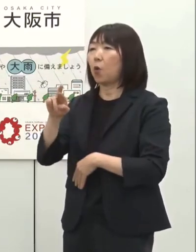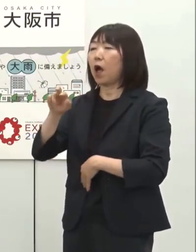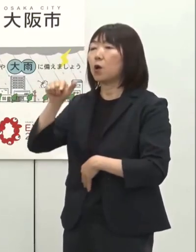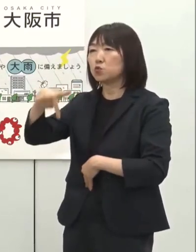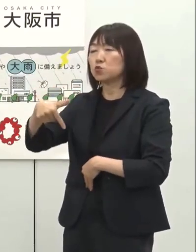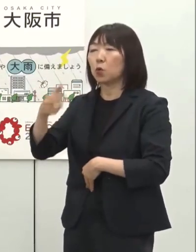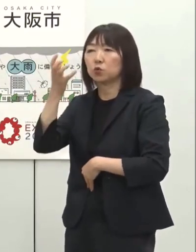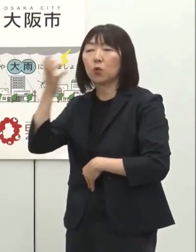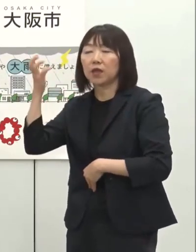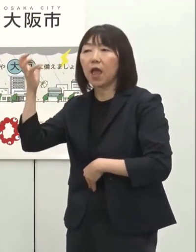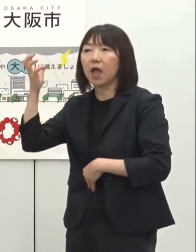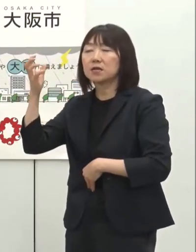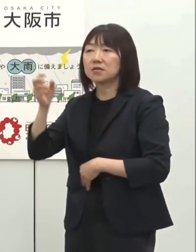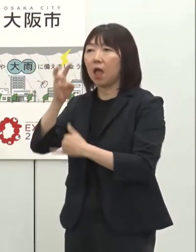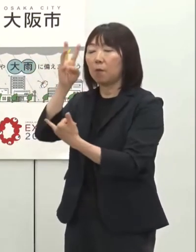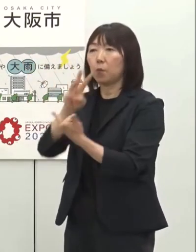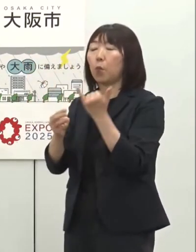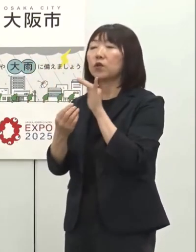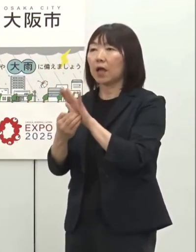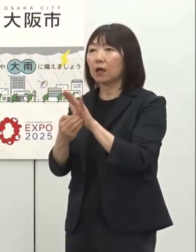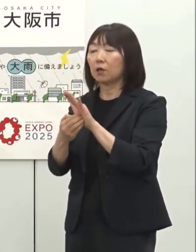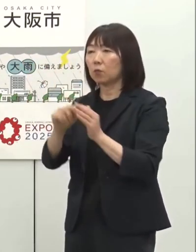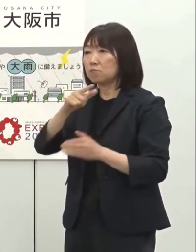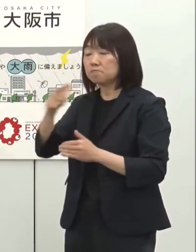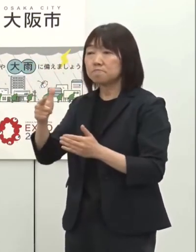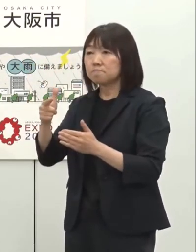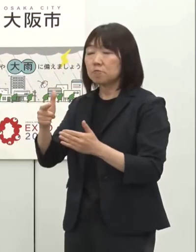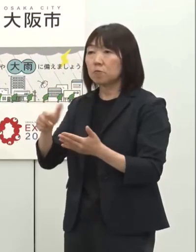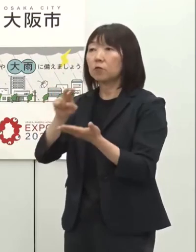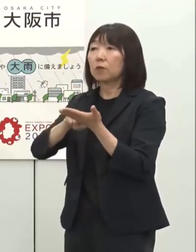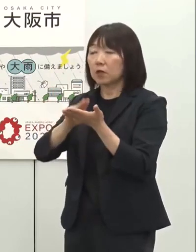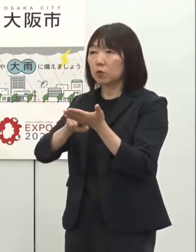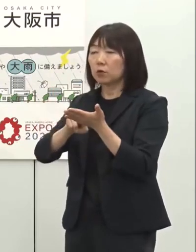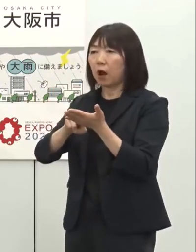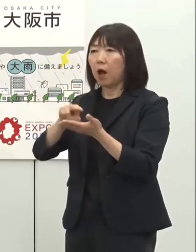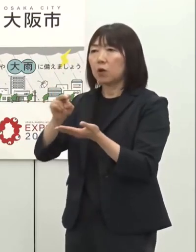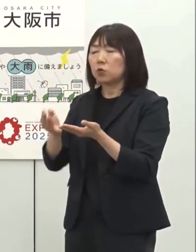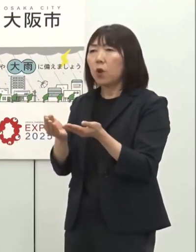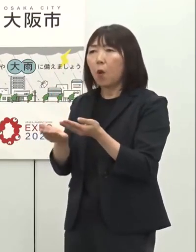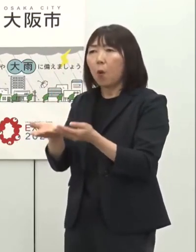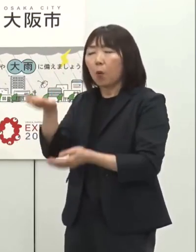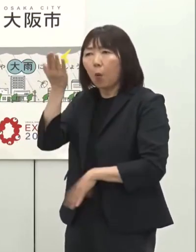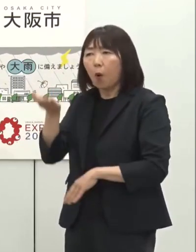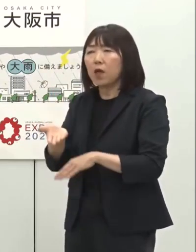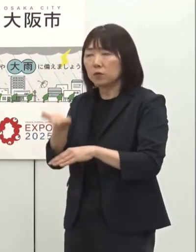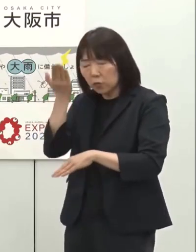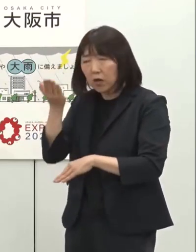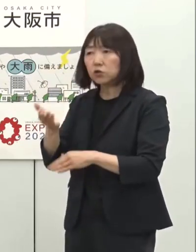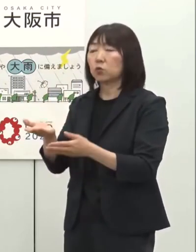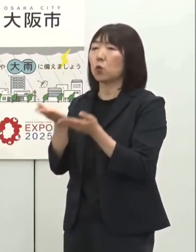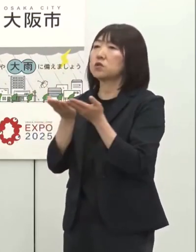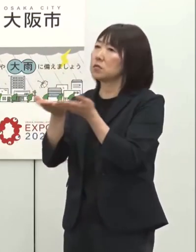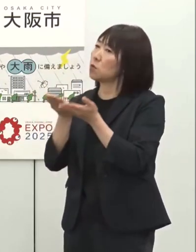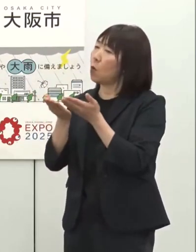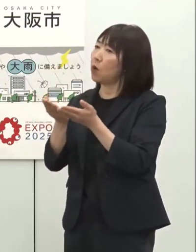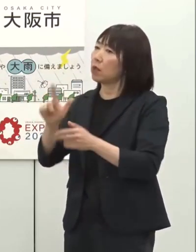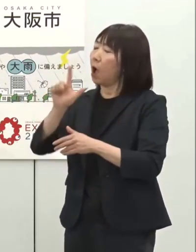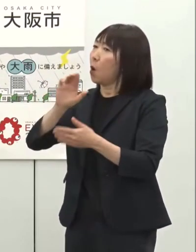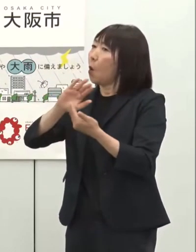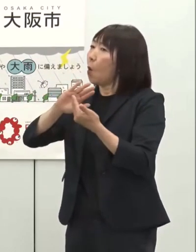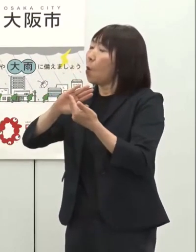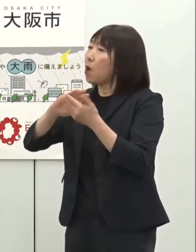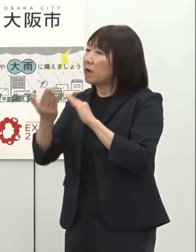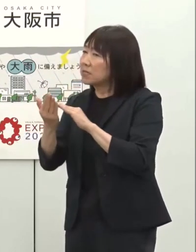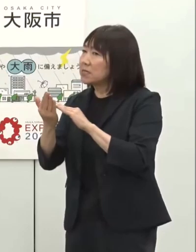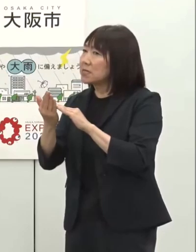ので、それを超える震度ってもうなんか局地的な上町断層地震が起きたらとか、そこまで想定